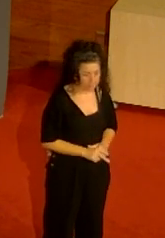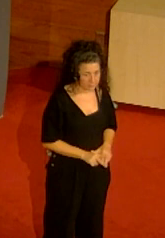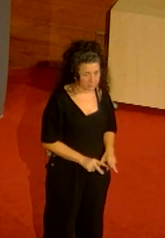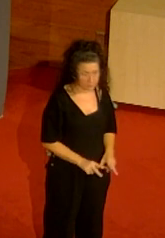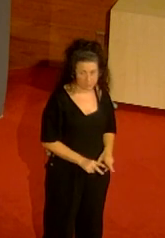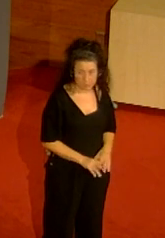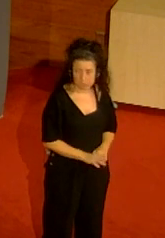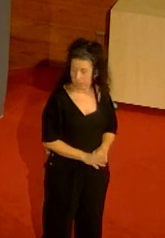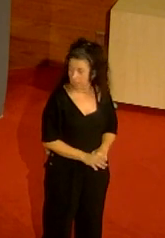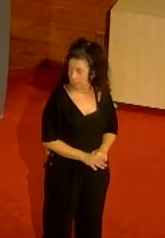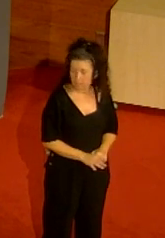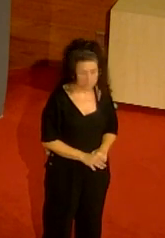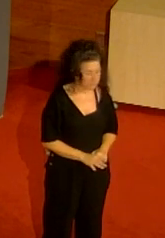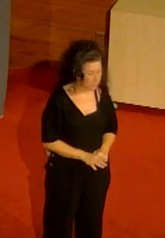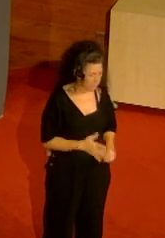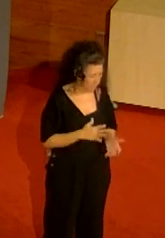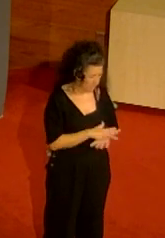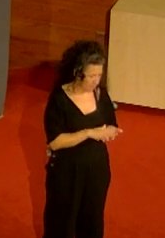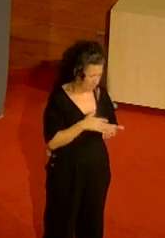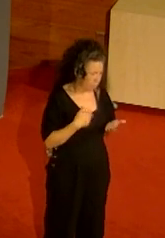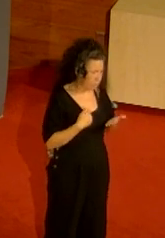Sí, porque hablamos de eso, hablamos de muchos años. ¿Eh? Hola,